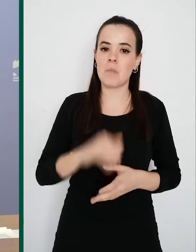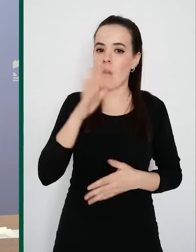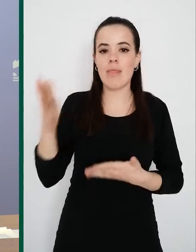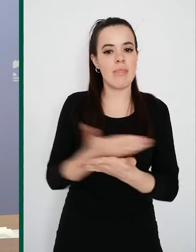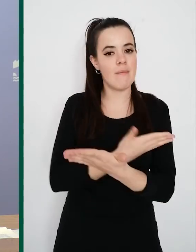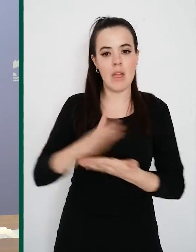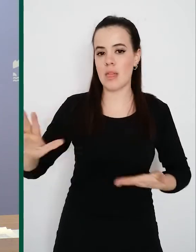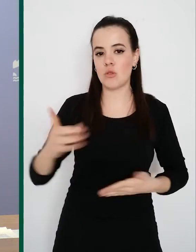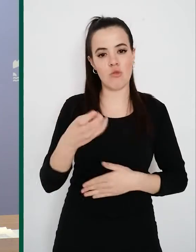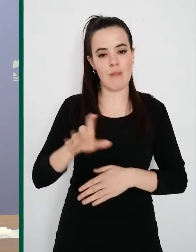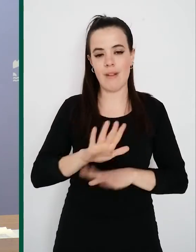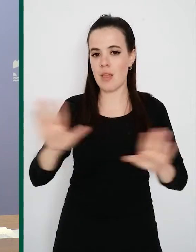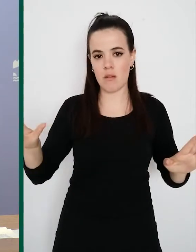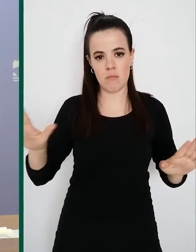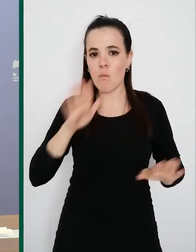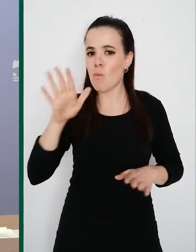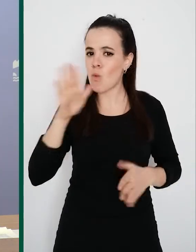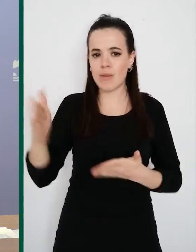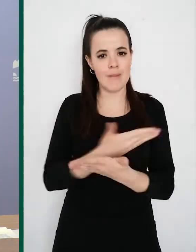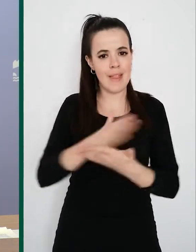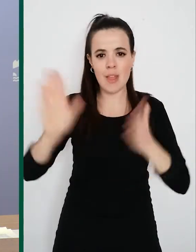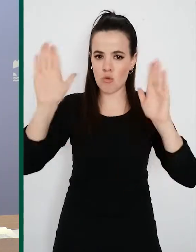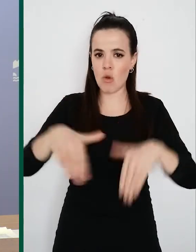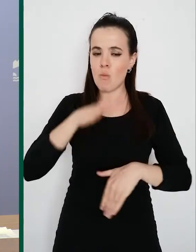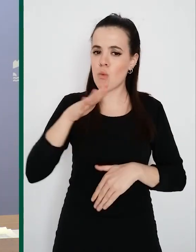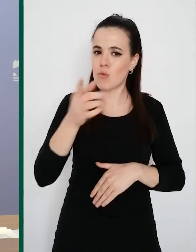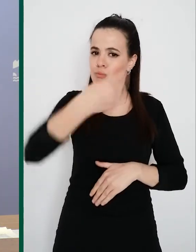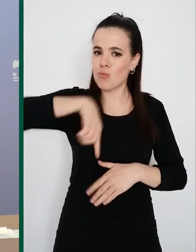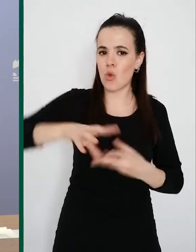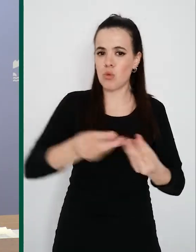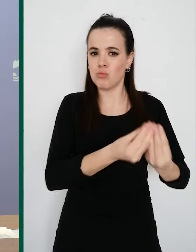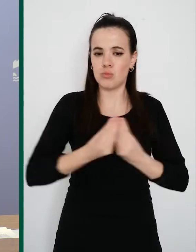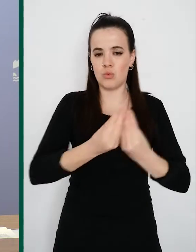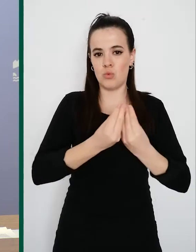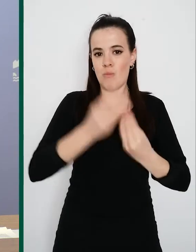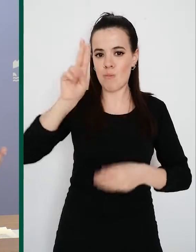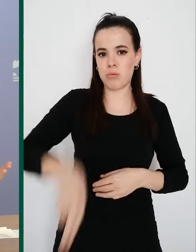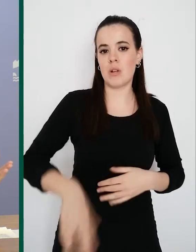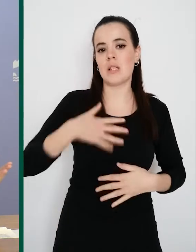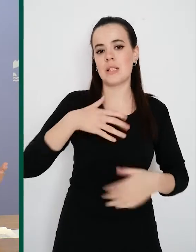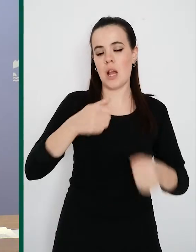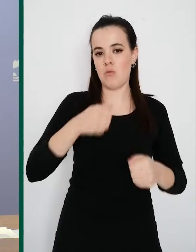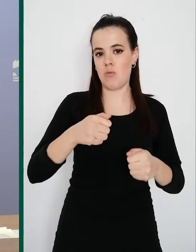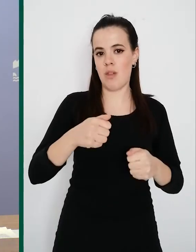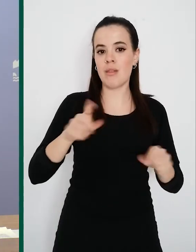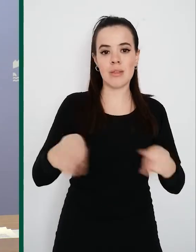porque no las hay, porque todos somos salud en la Consejería de Salud. Atención primaria y atención